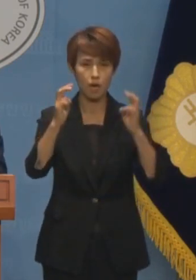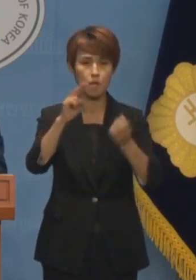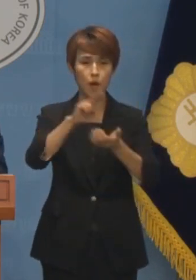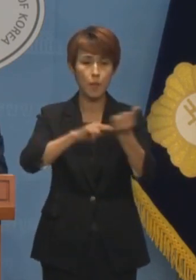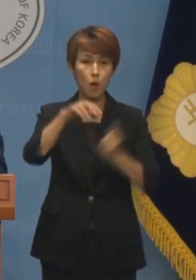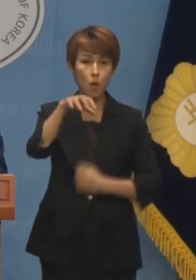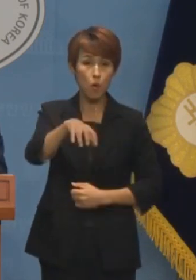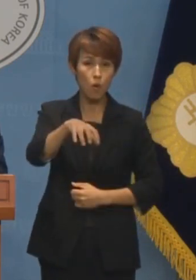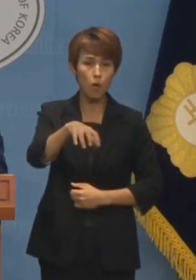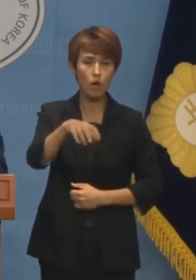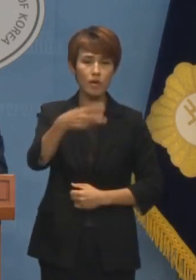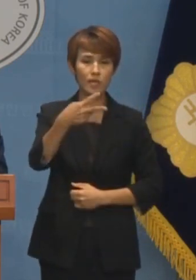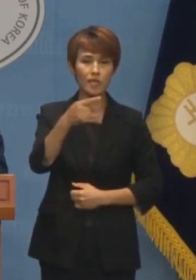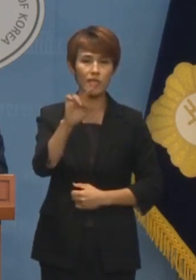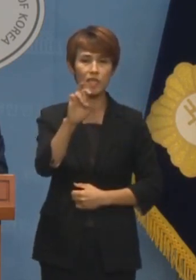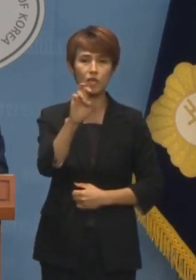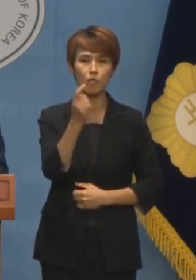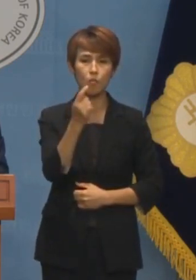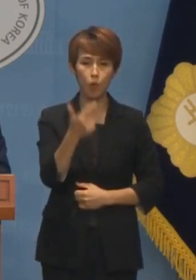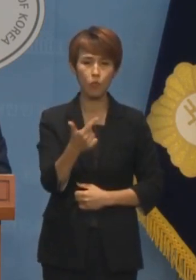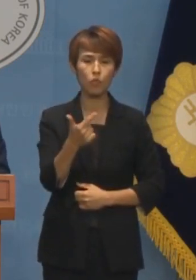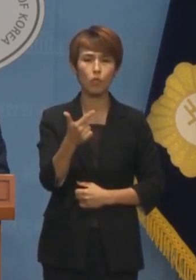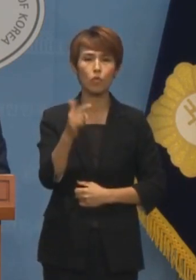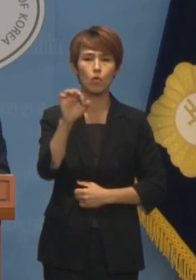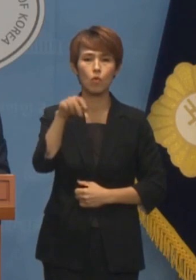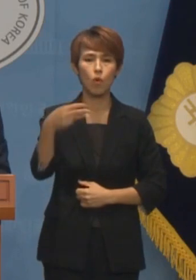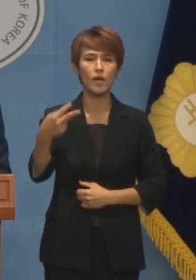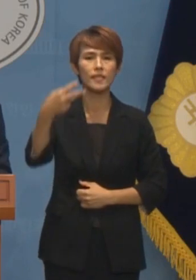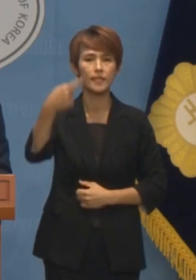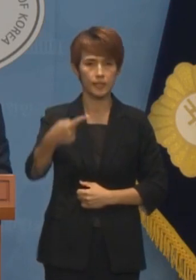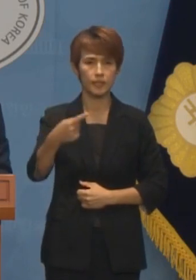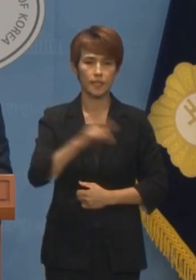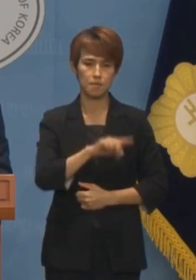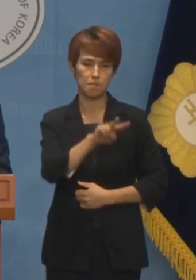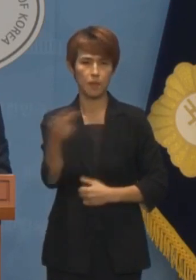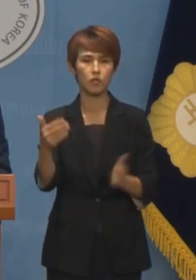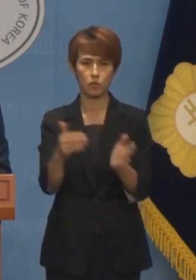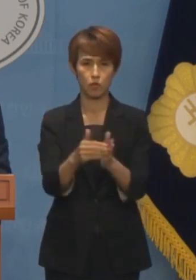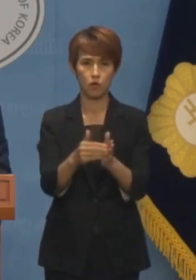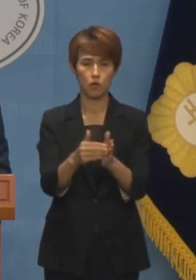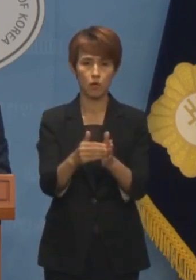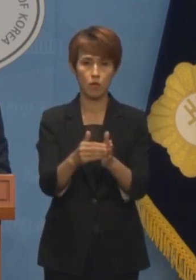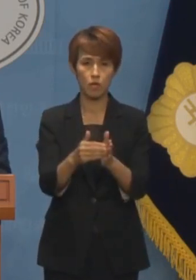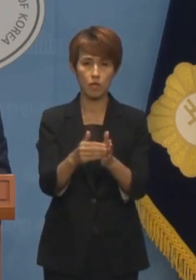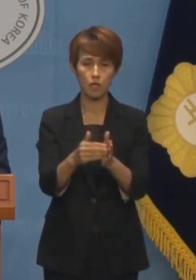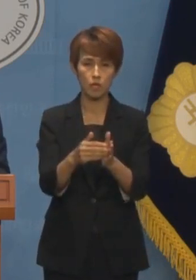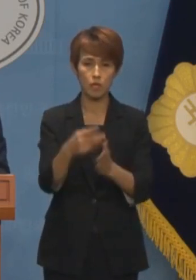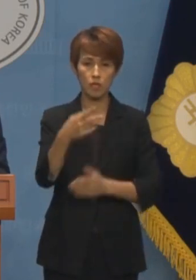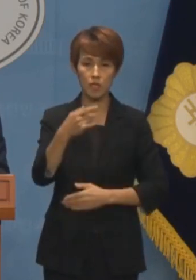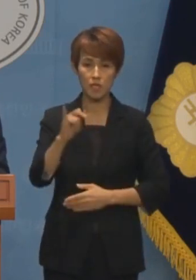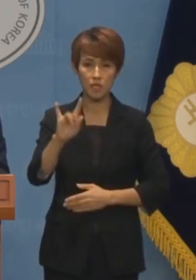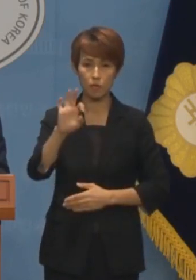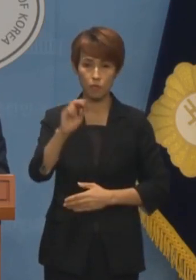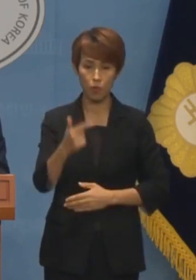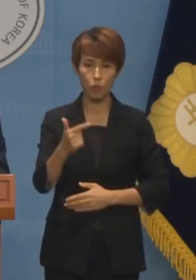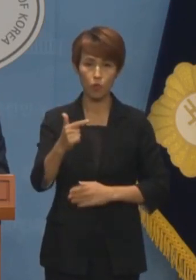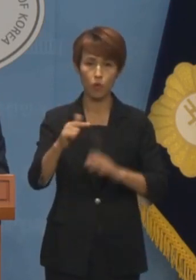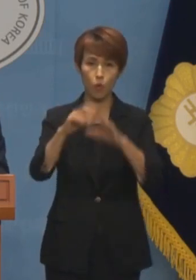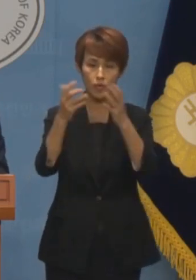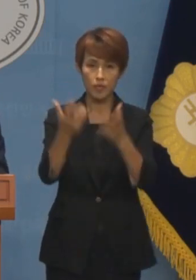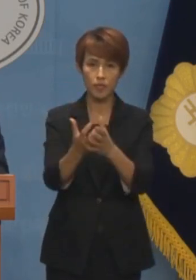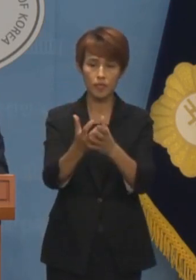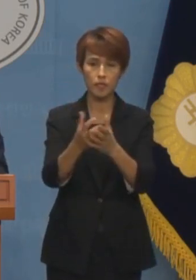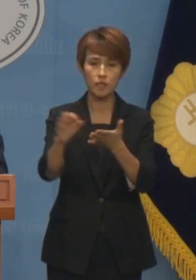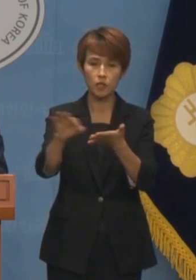판매처를 티몬월드로 변경하도록 했는데 티몬월드의 선정산 대출을